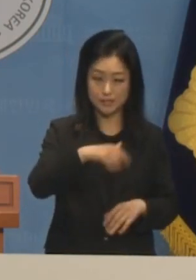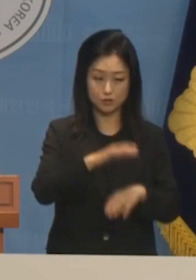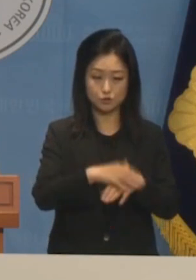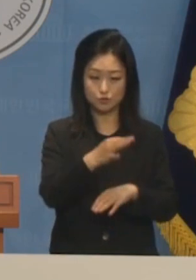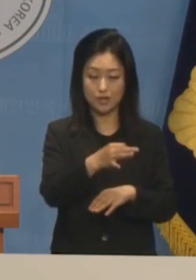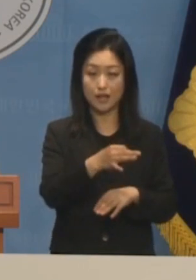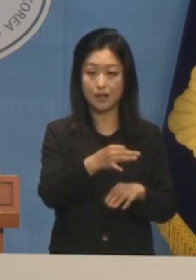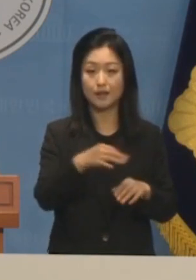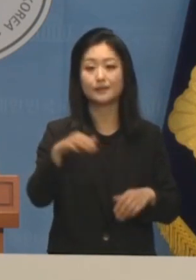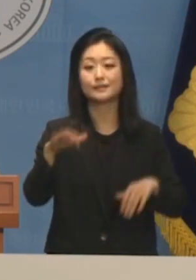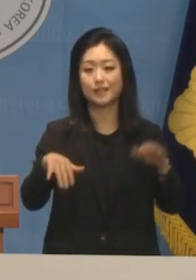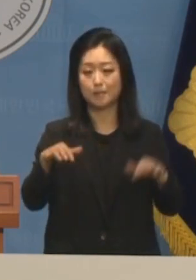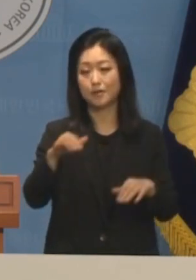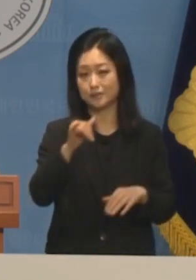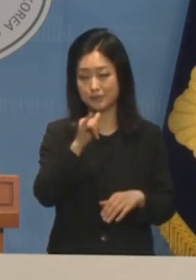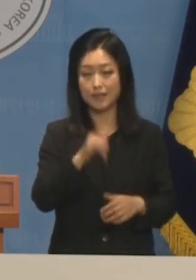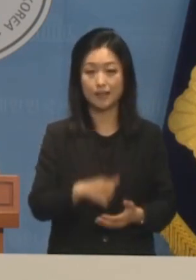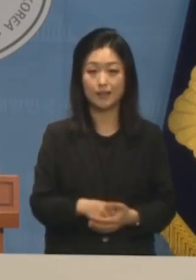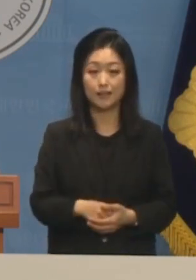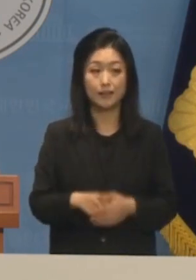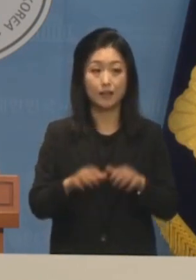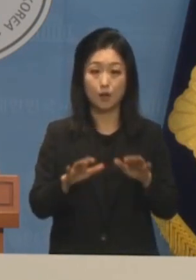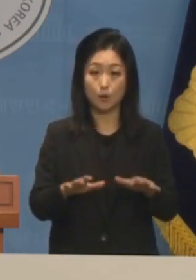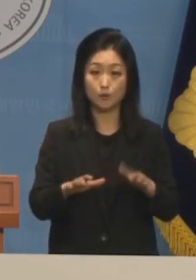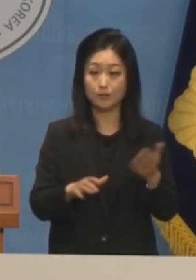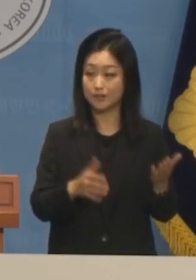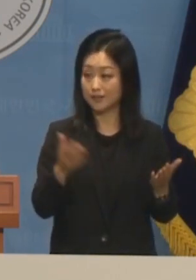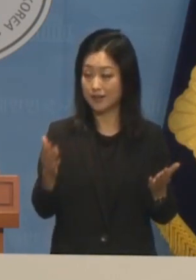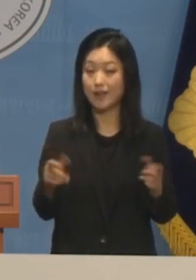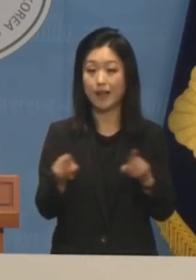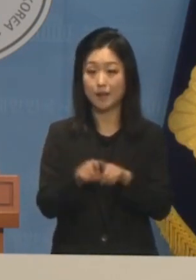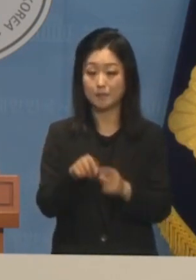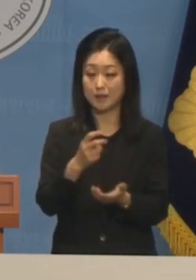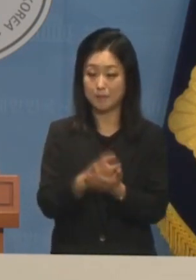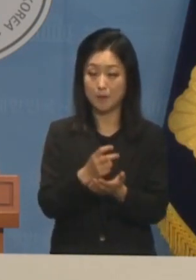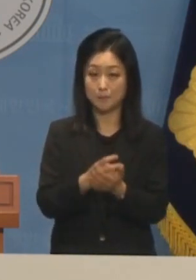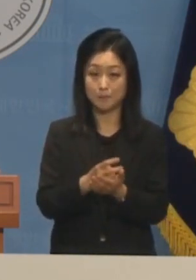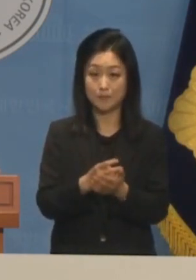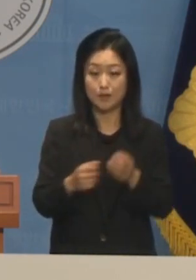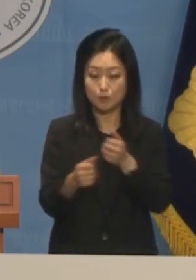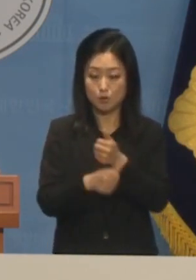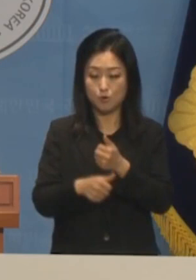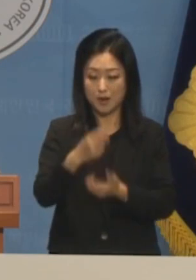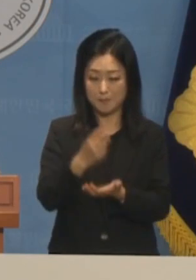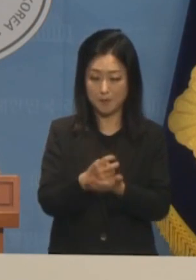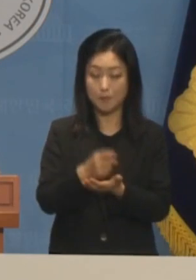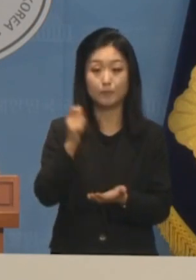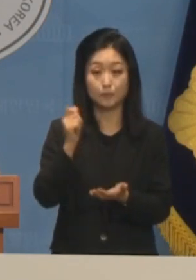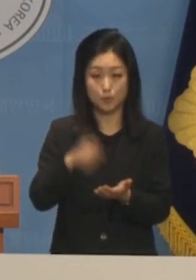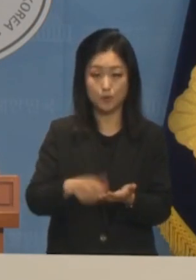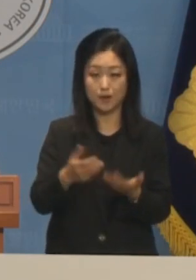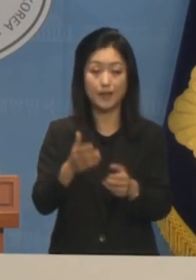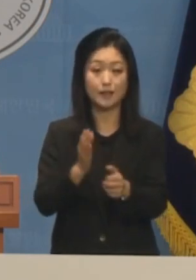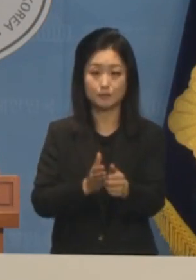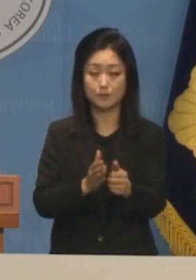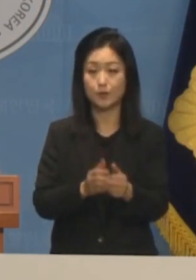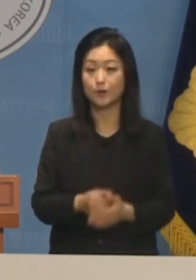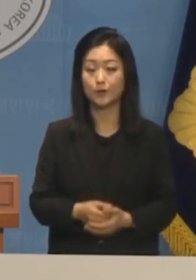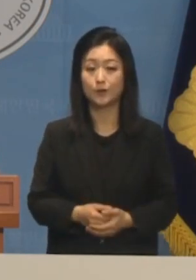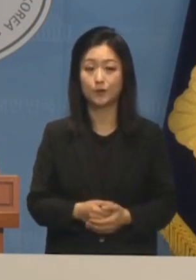상여금조차 차별되는 현실입니다. 오늘 양대노총과 함께 발의하는 공무직위원회법은 반드시 제정되어야